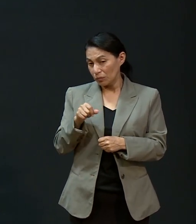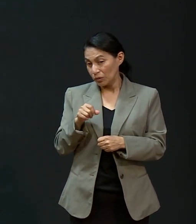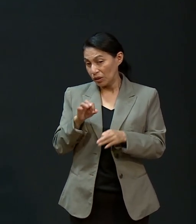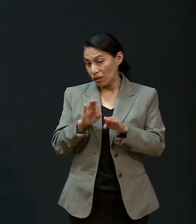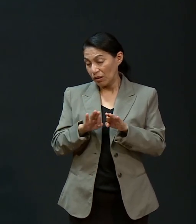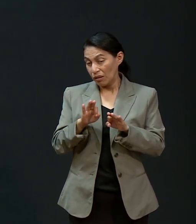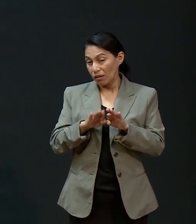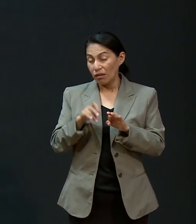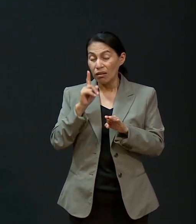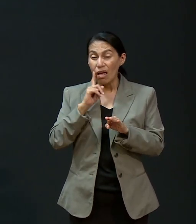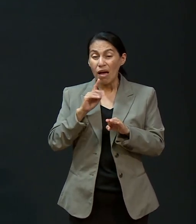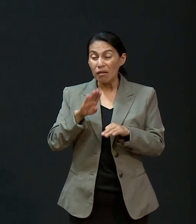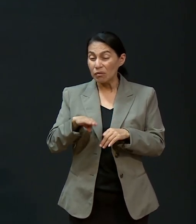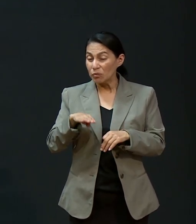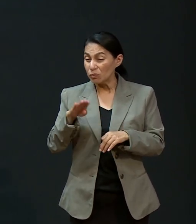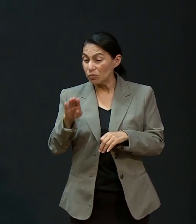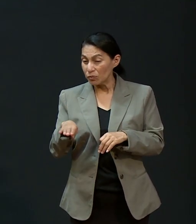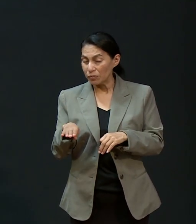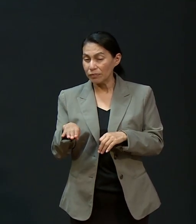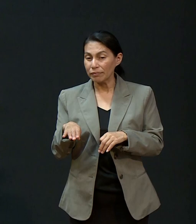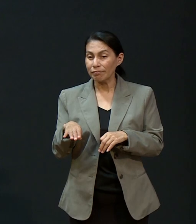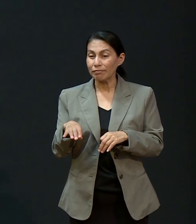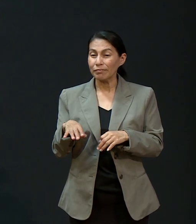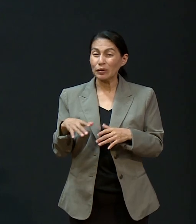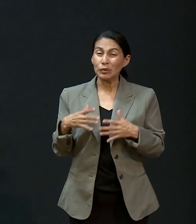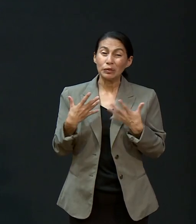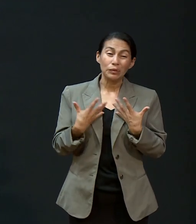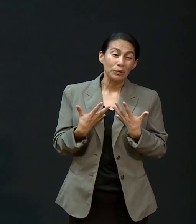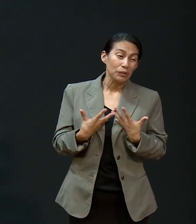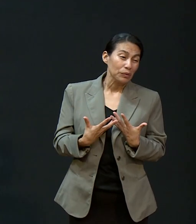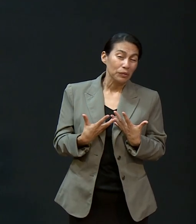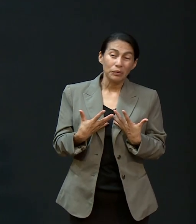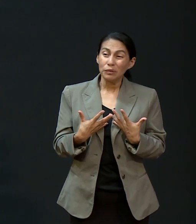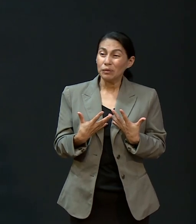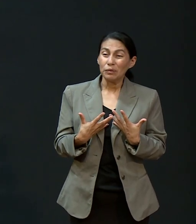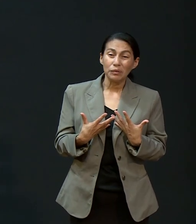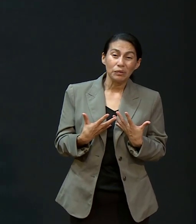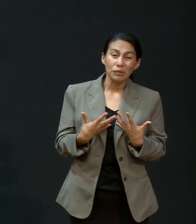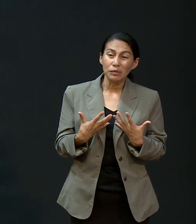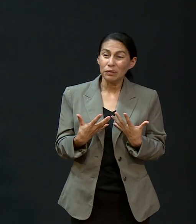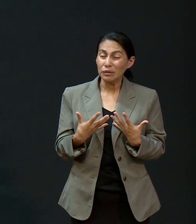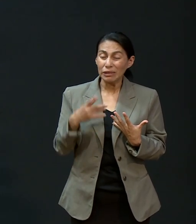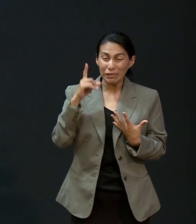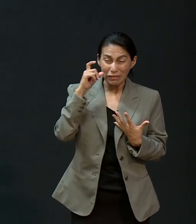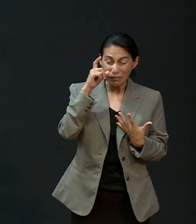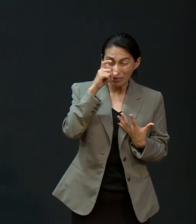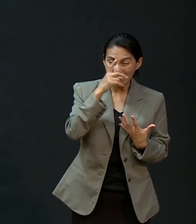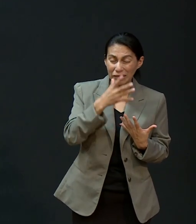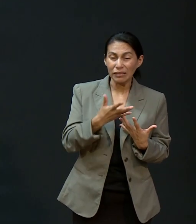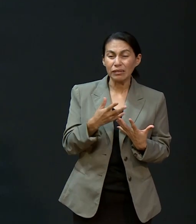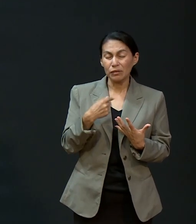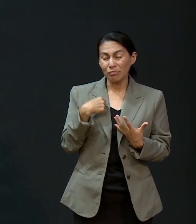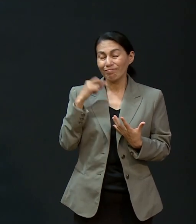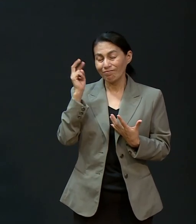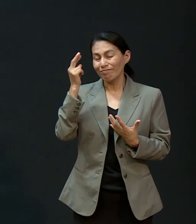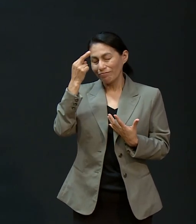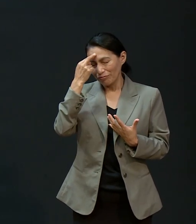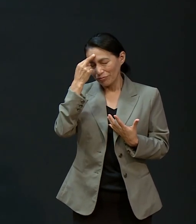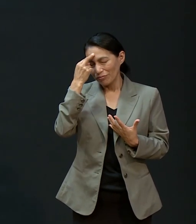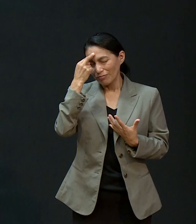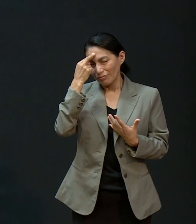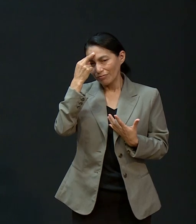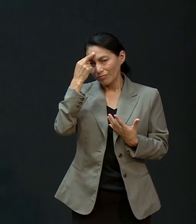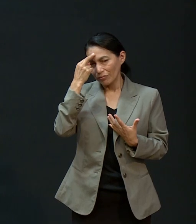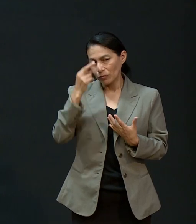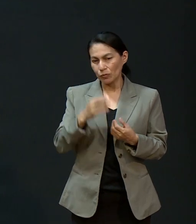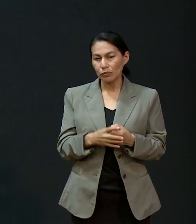pues, mi tía fallece. Y en medio de estar y no estar, me acuerdo